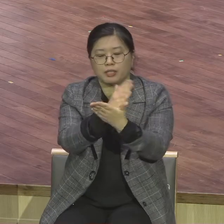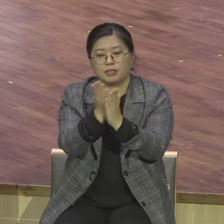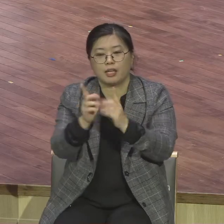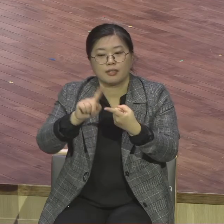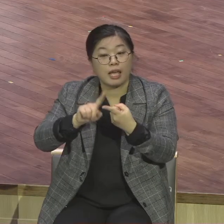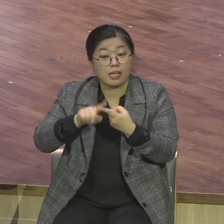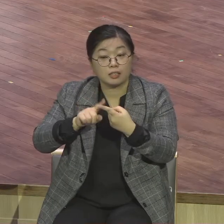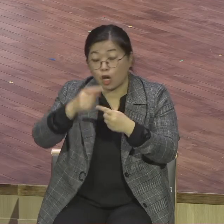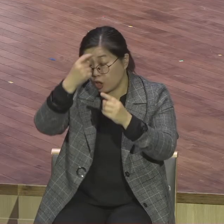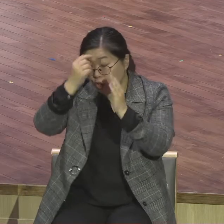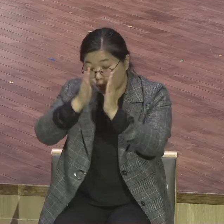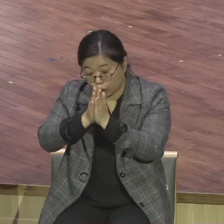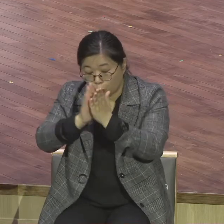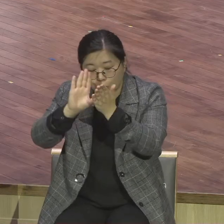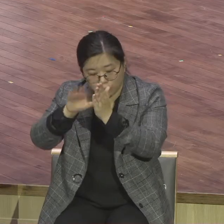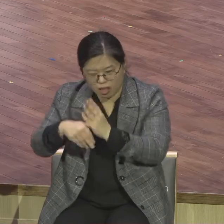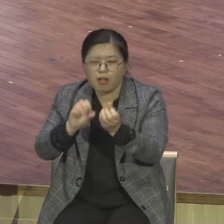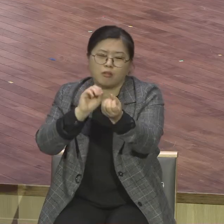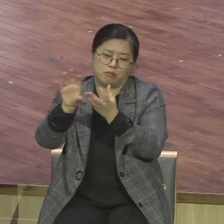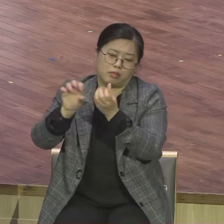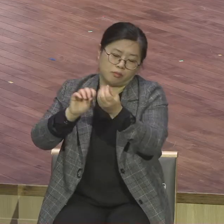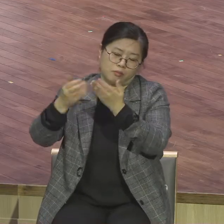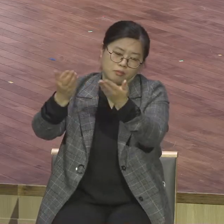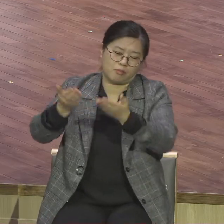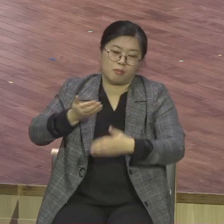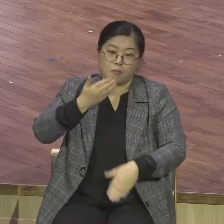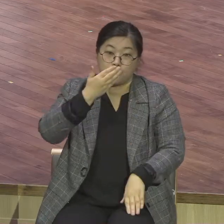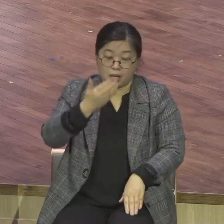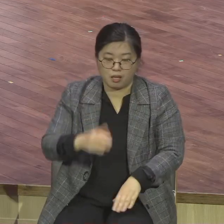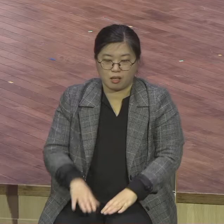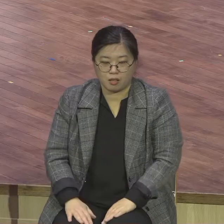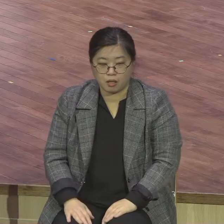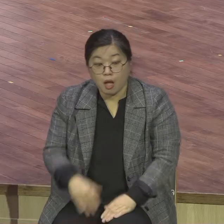되어 있습니다. 하나님은 언제나 여러분이 세상의 빛이니.